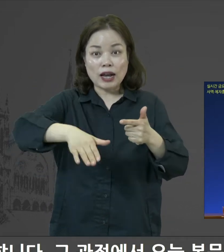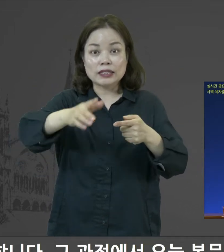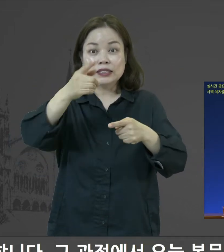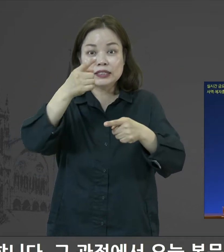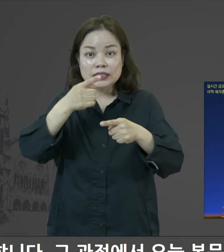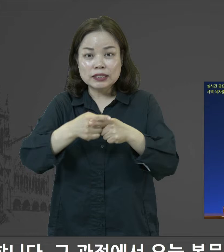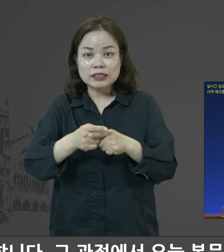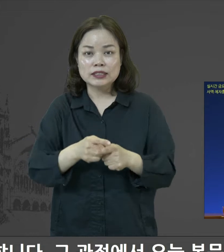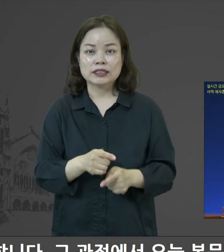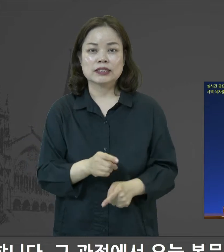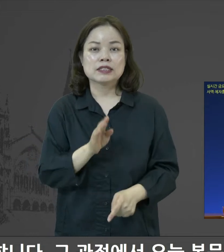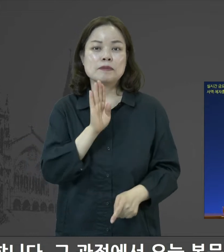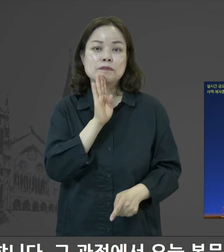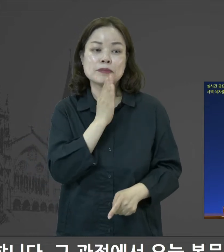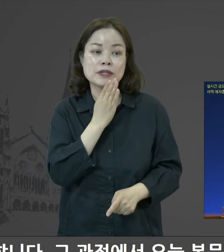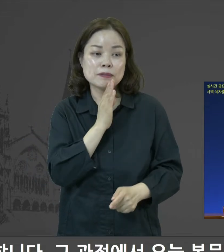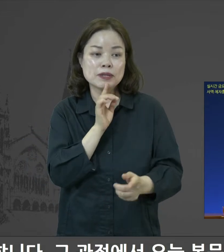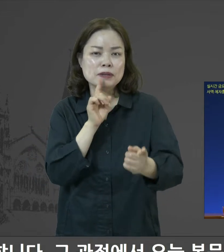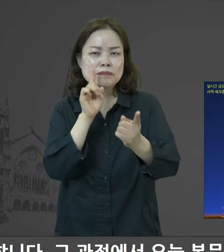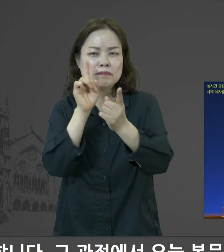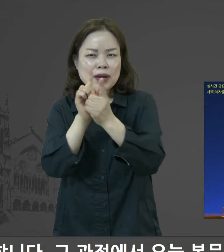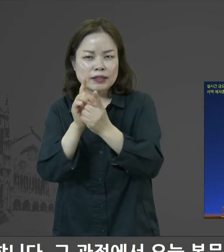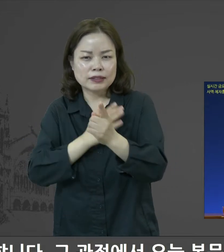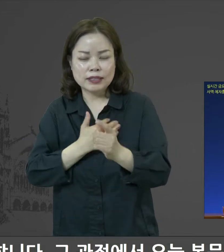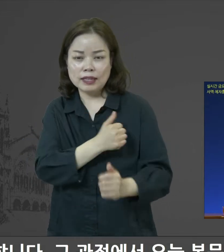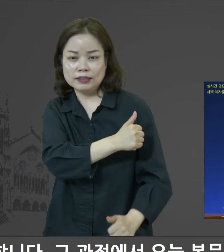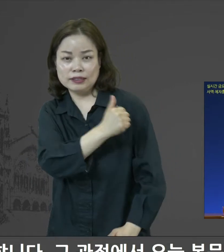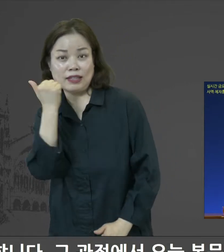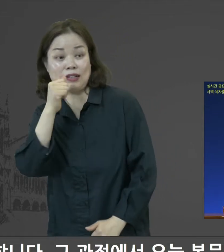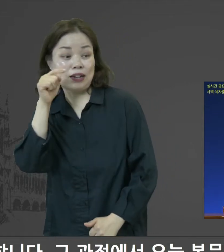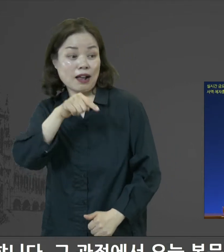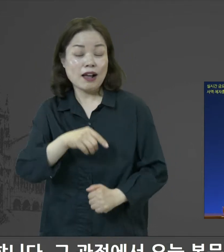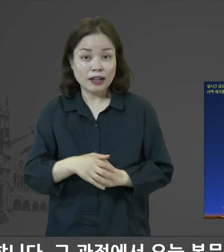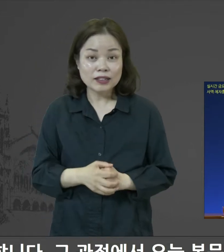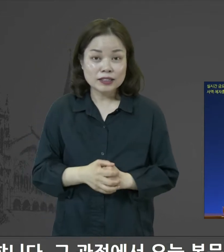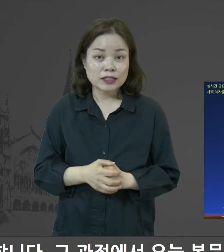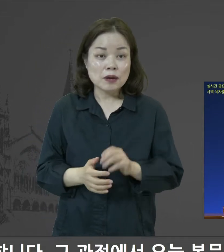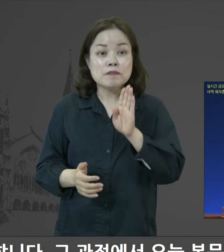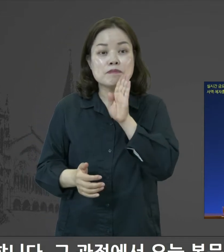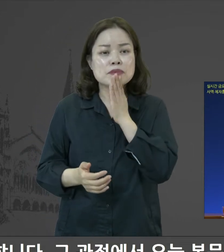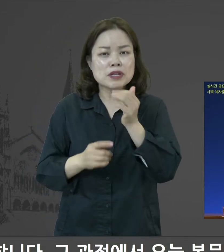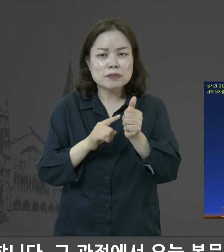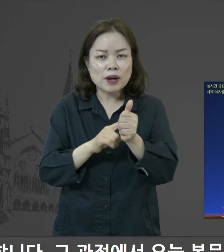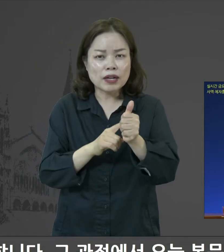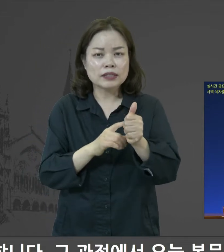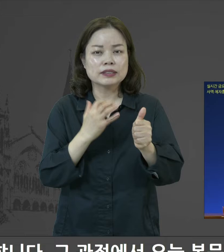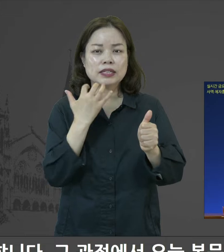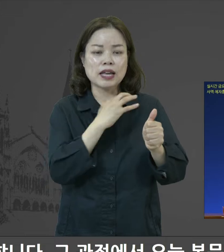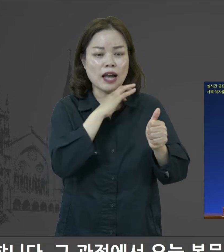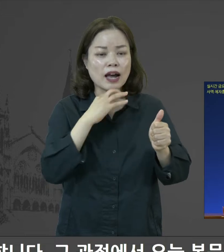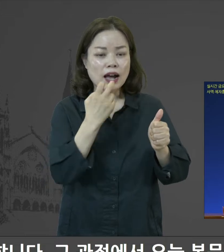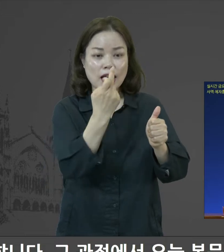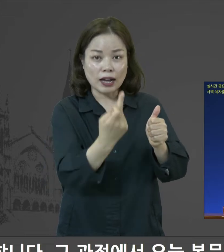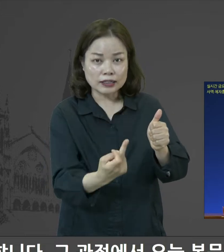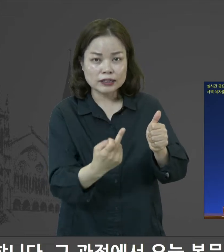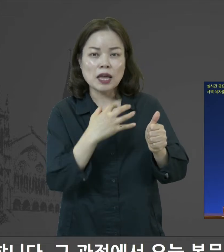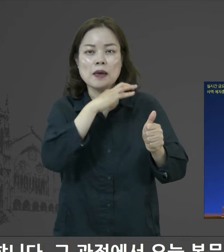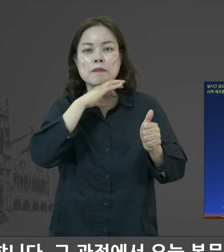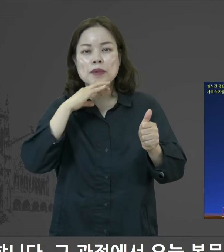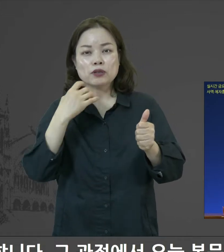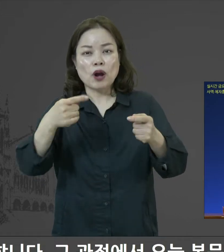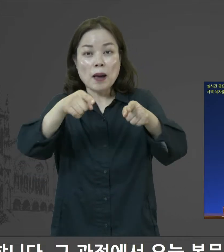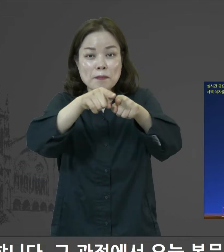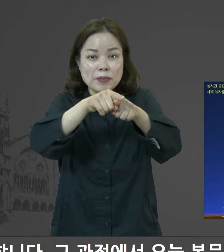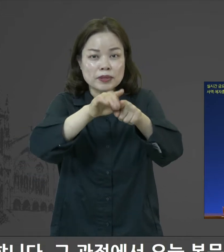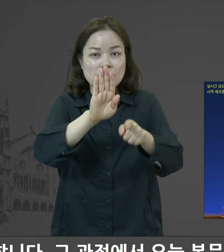하시다가 빌립을 만나 이르시되 나를 따르라 하시니, 빌립은 안드레와 베드로와 한